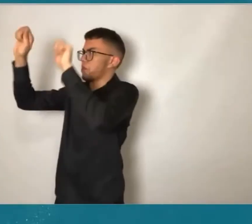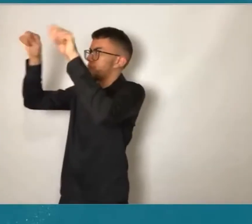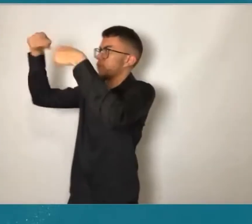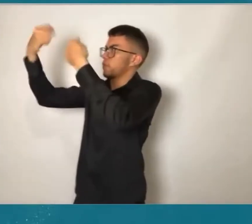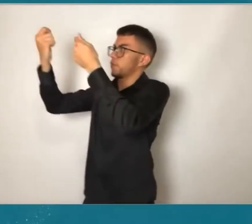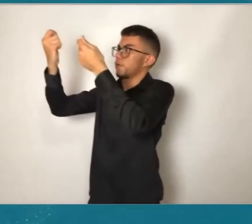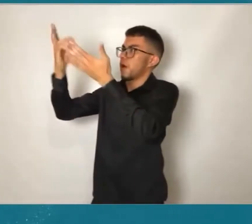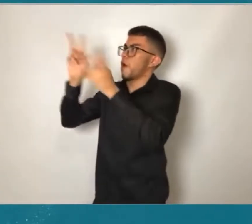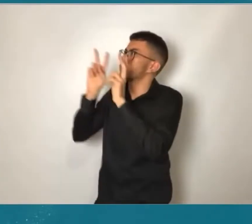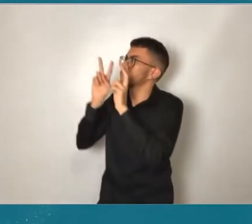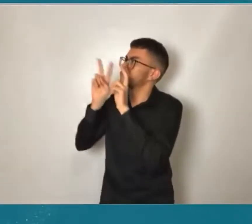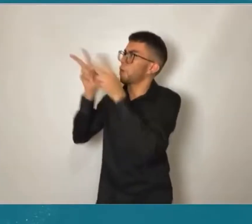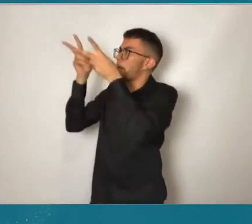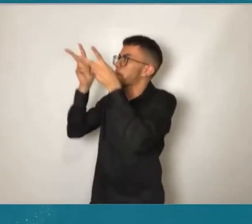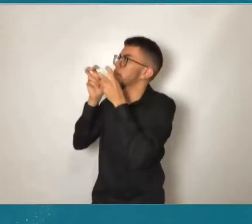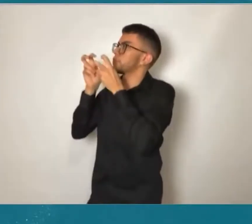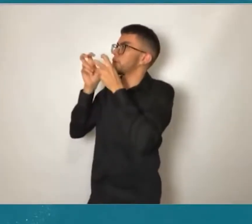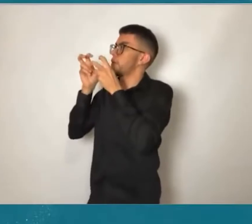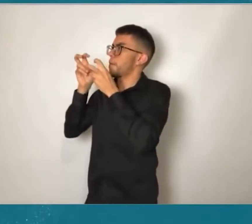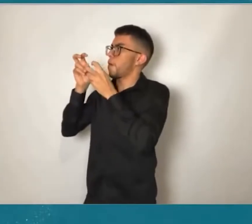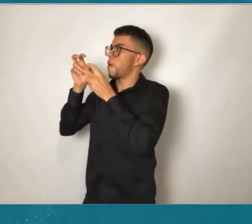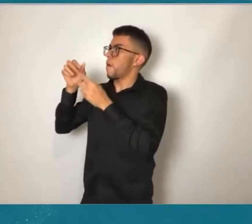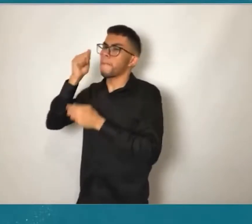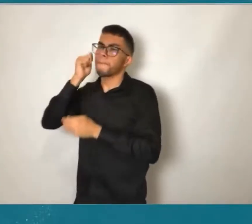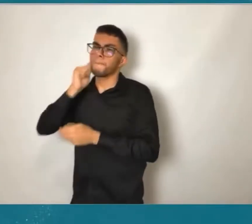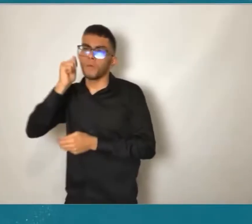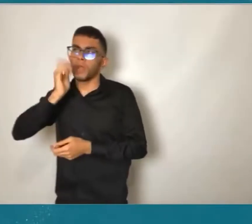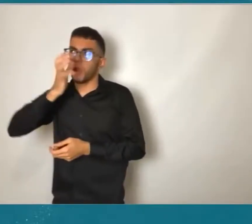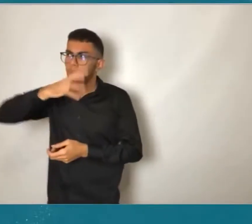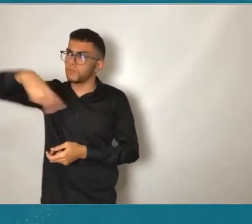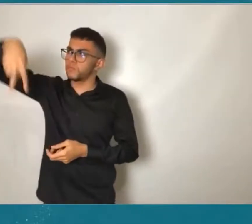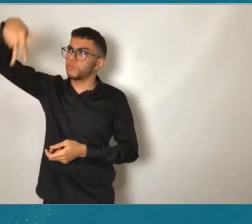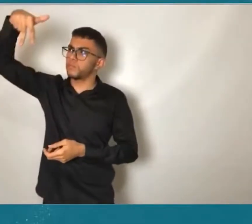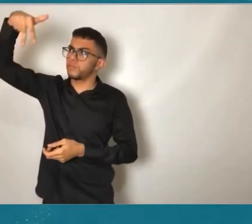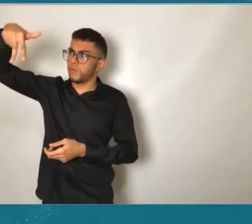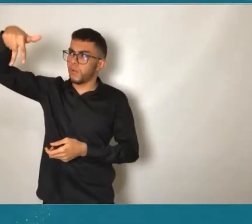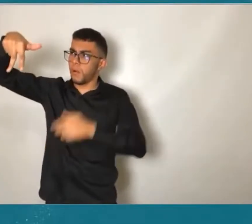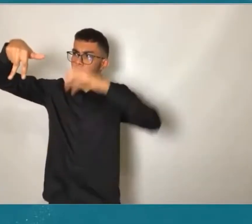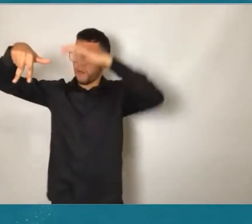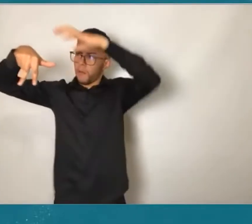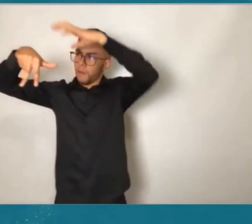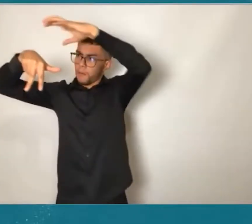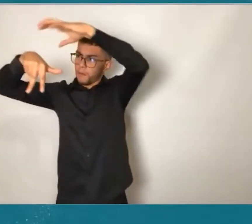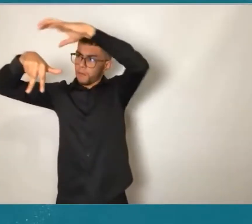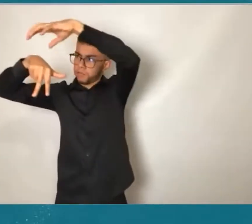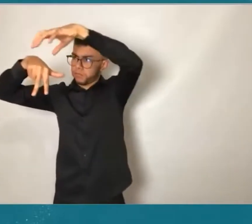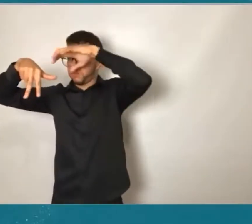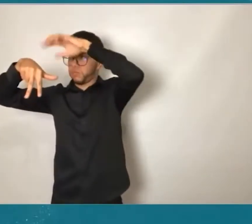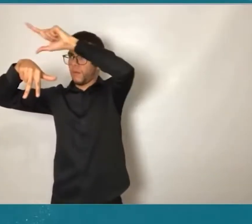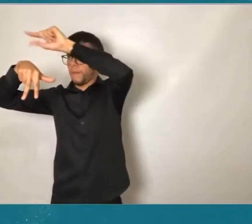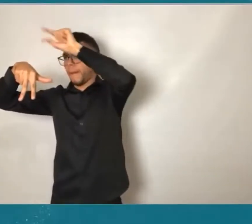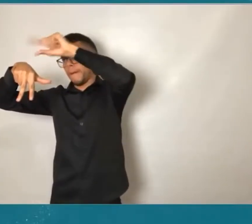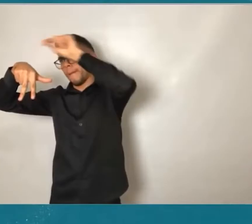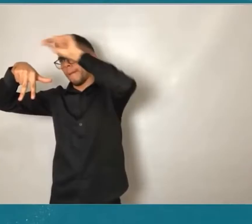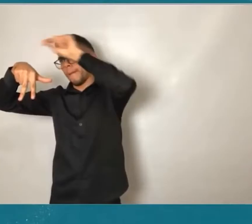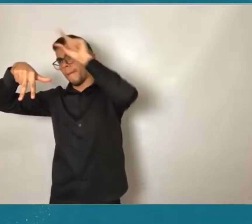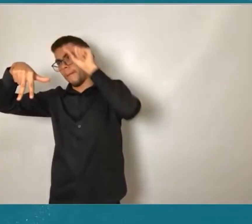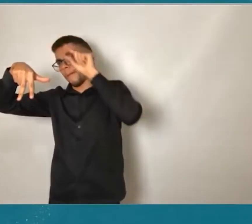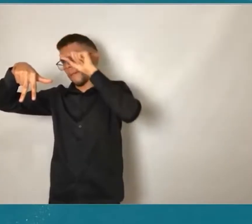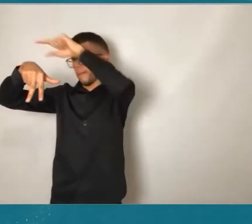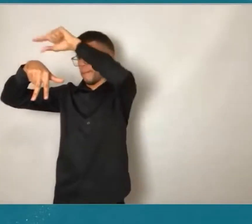Irmãos, essa mulher, a virgem, deu à luz um filho. Jesus